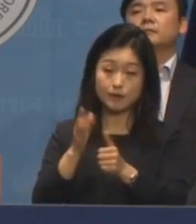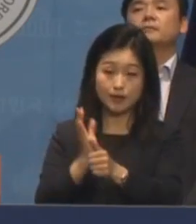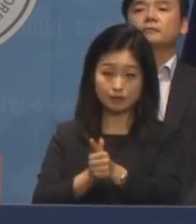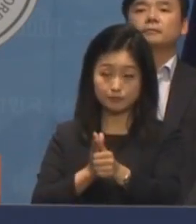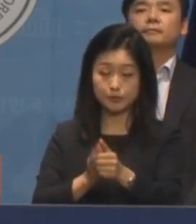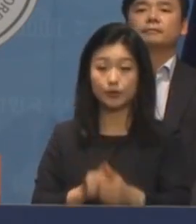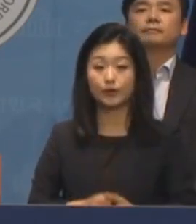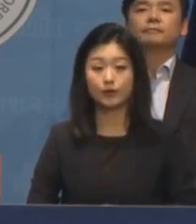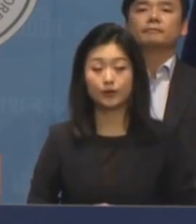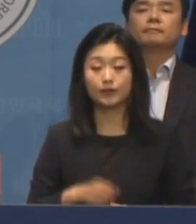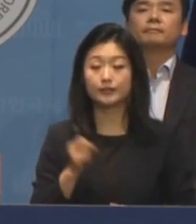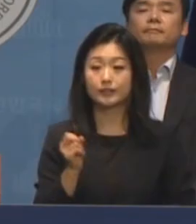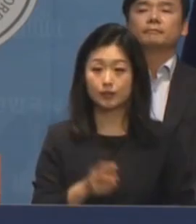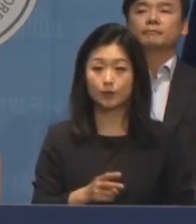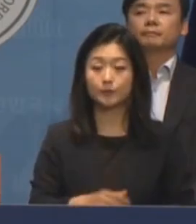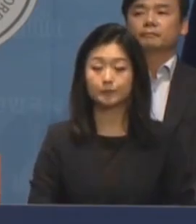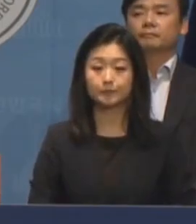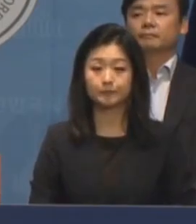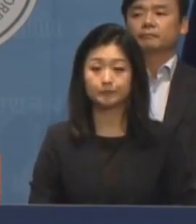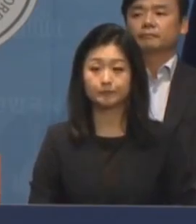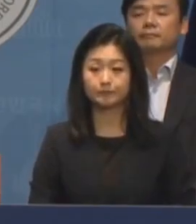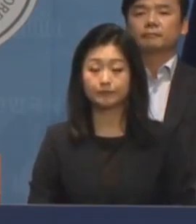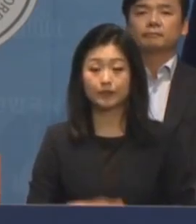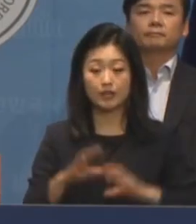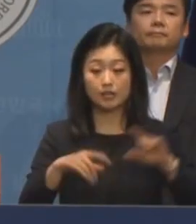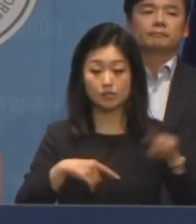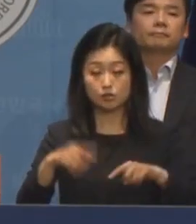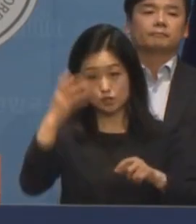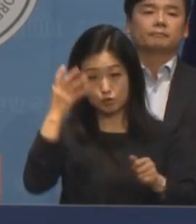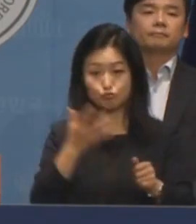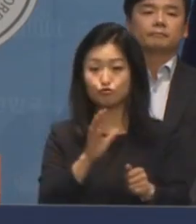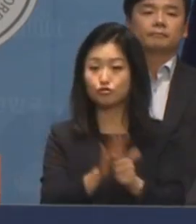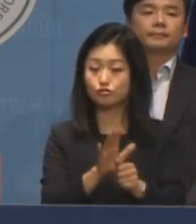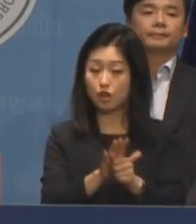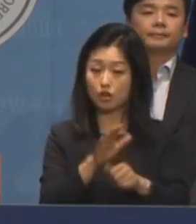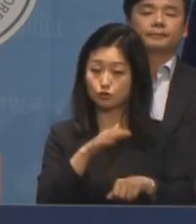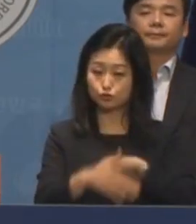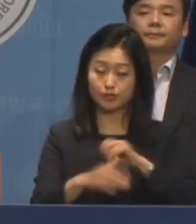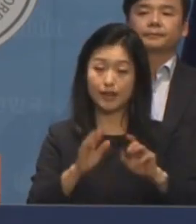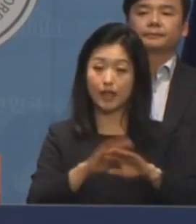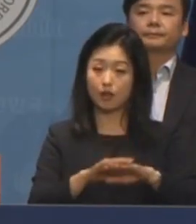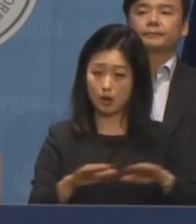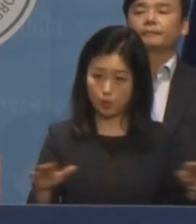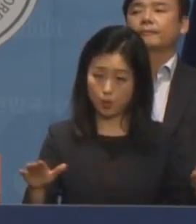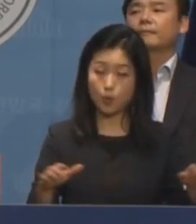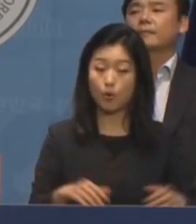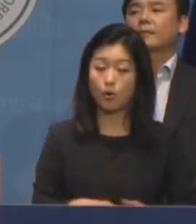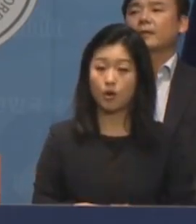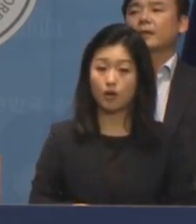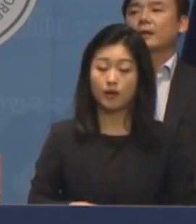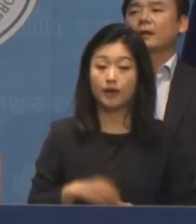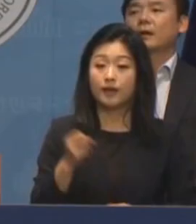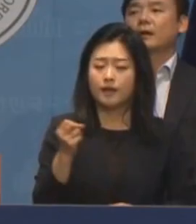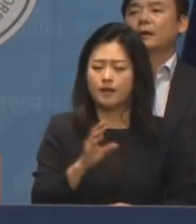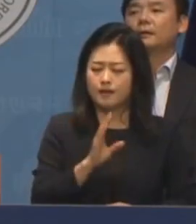바랍니다. 거기에서 정치적 후견주의를 극복하고 정말 바람직한 언론